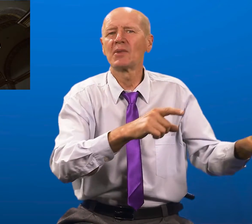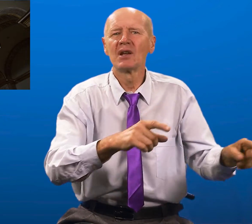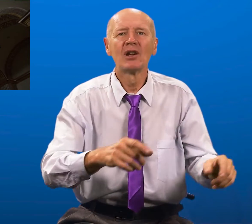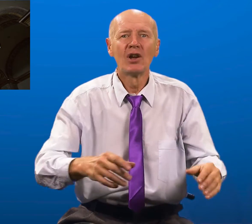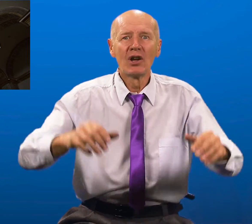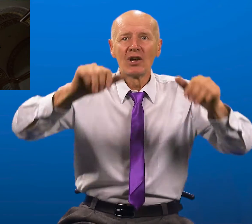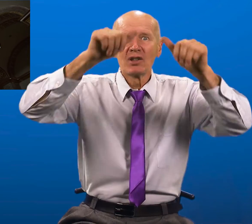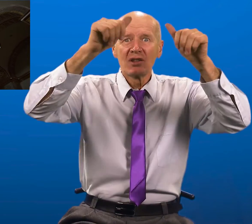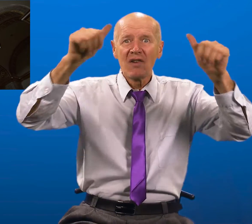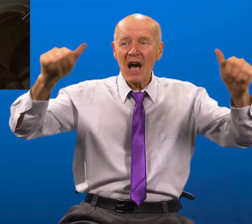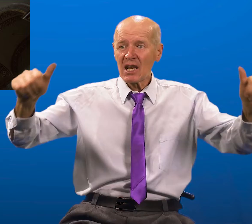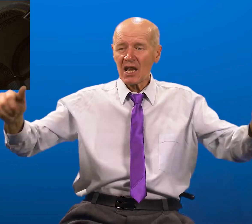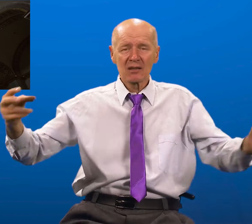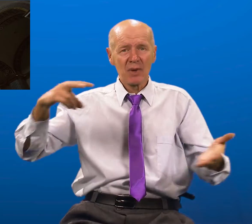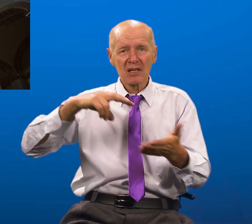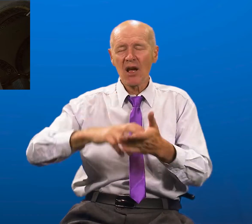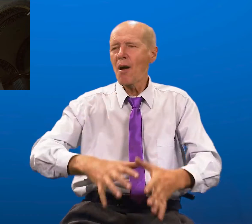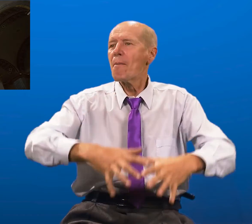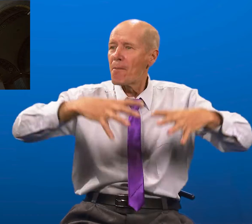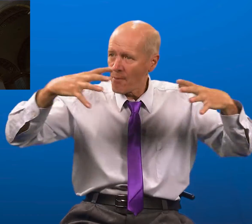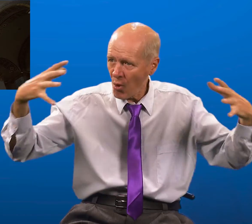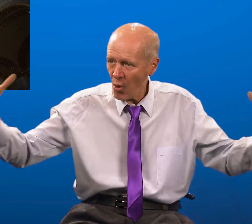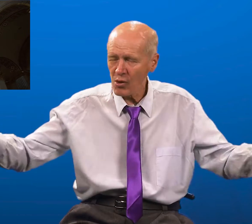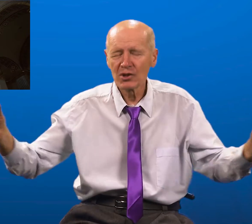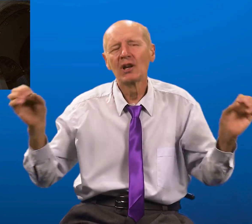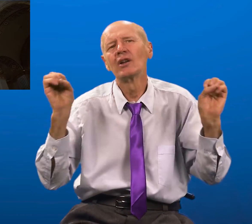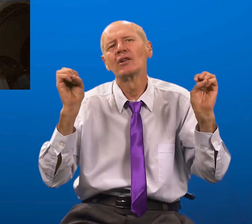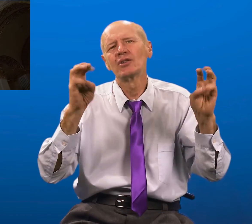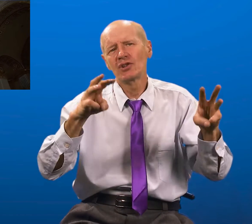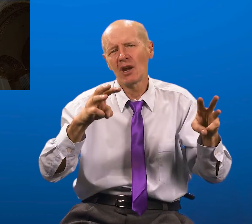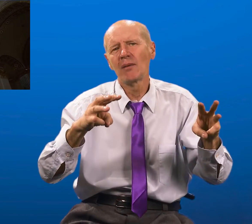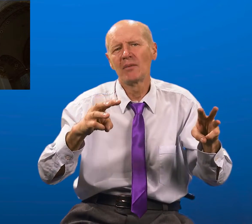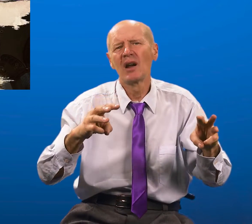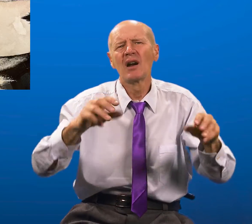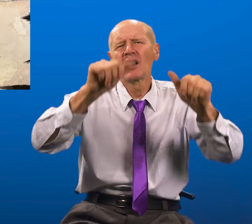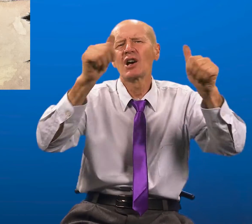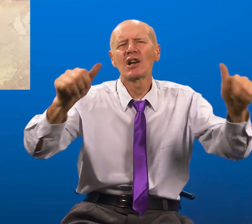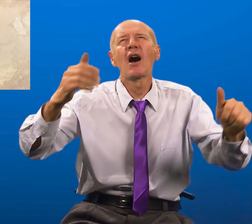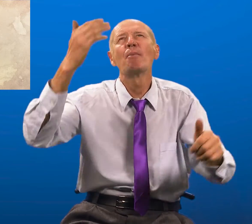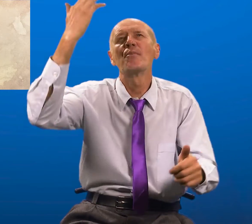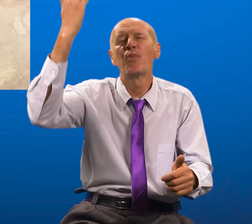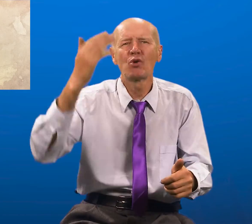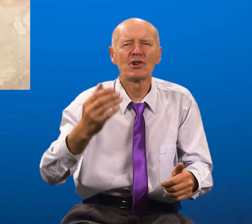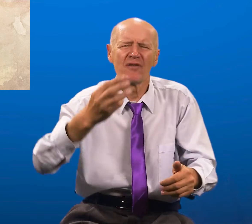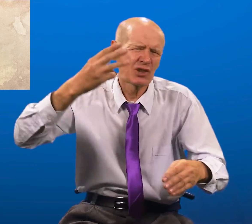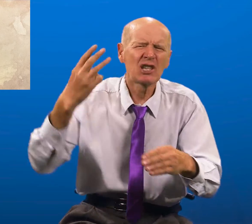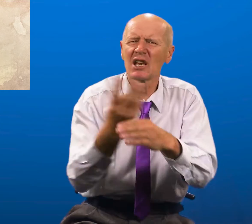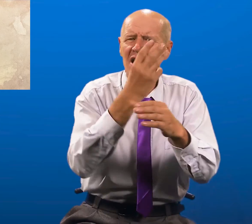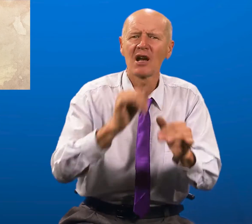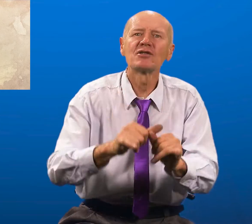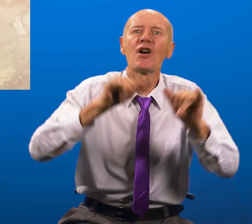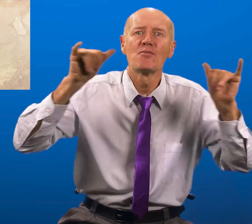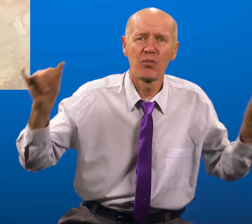в 3 раза больше храма, чтобы он мог вместить всю его большую семью. Бог дает законы, ведущие к